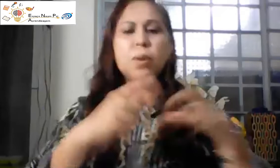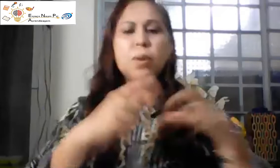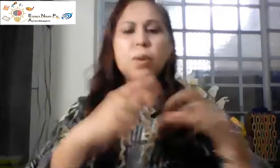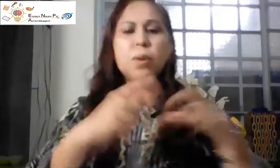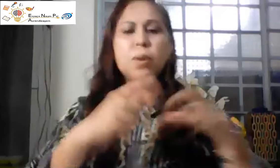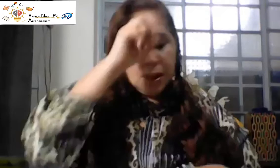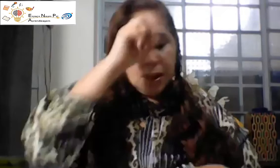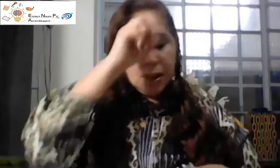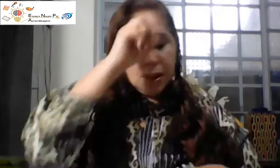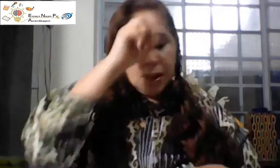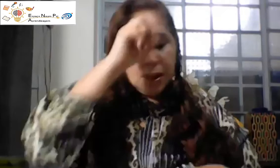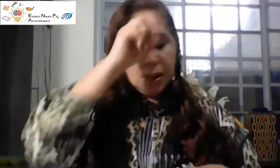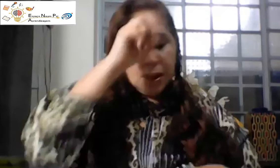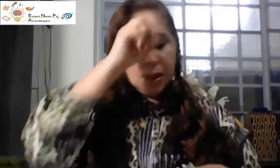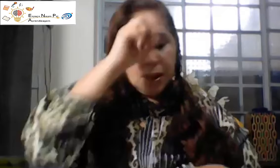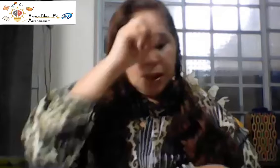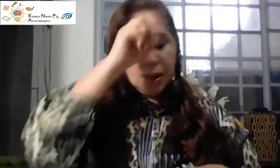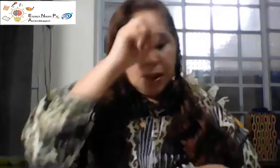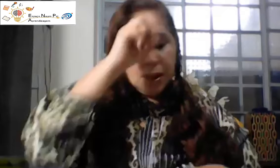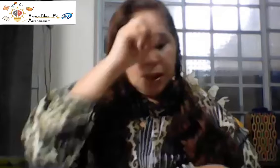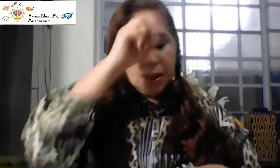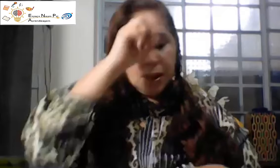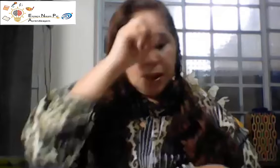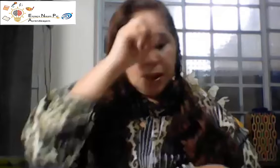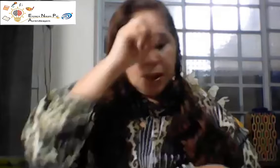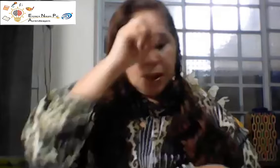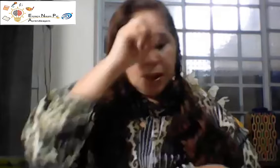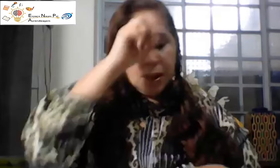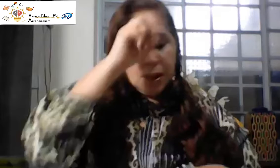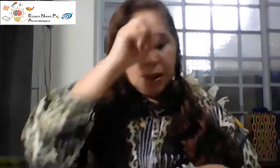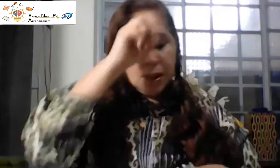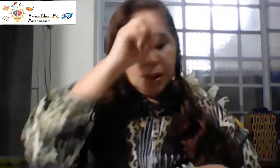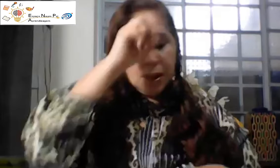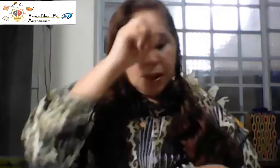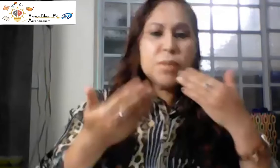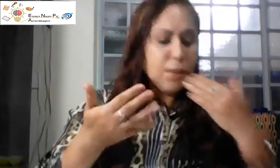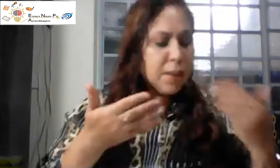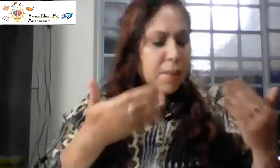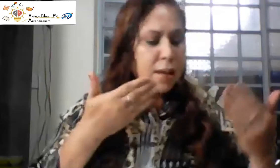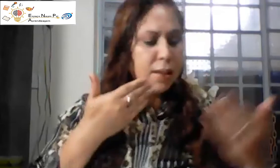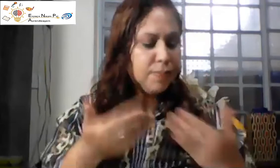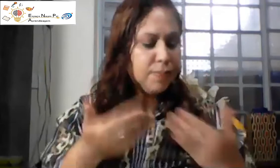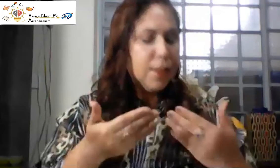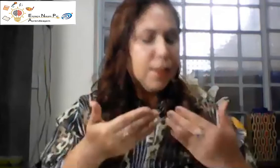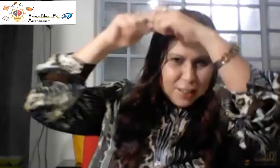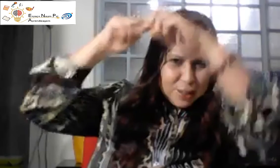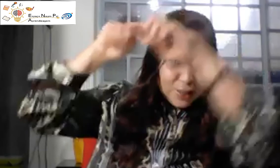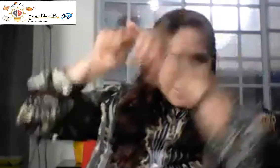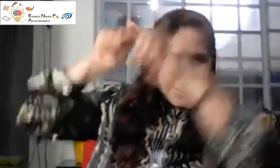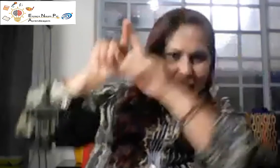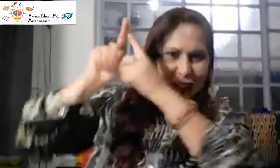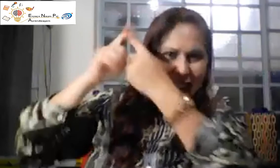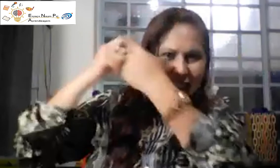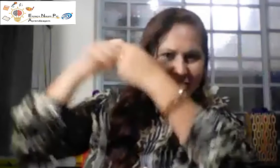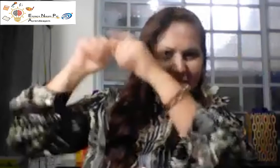a gente vai aprender hoje, a explanação feita com os slides. Em seguida, nós vamos ter um demo, que até eu coloquei